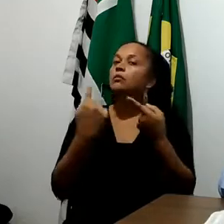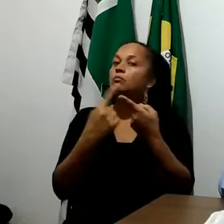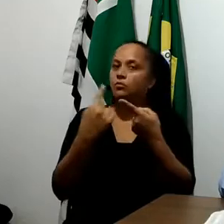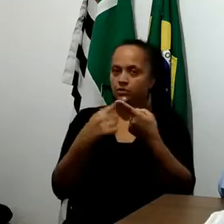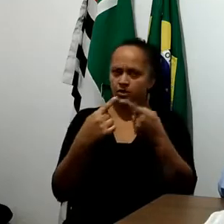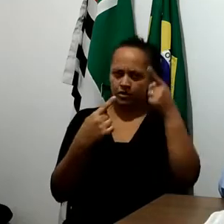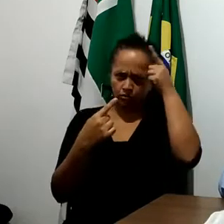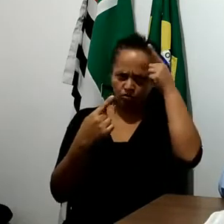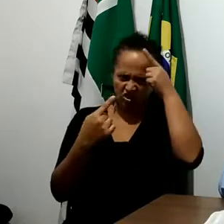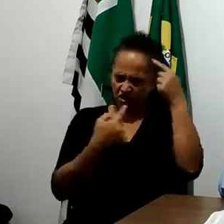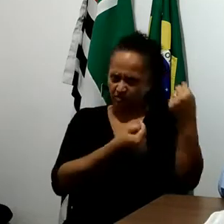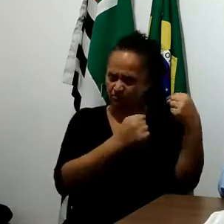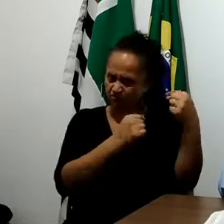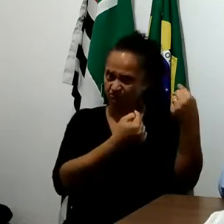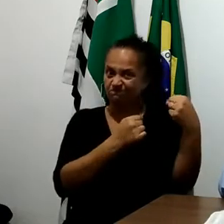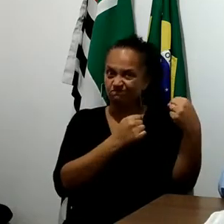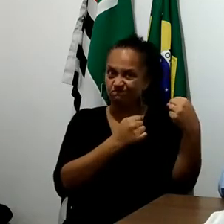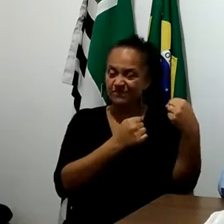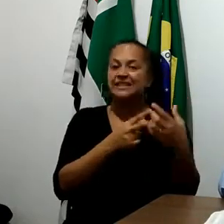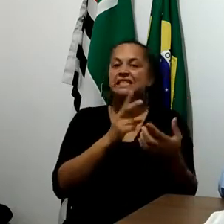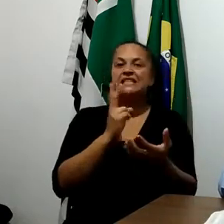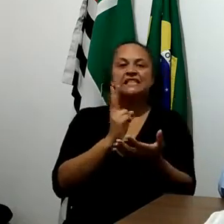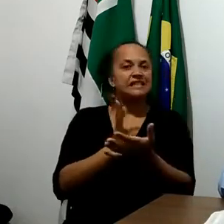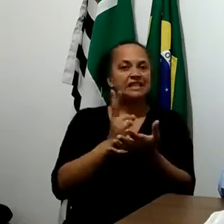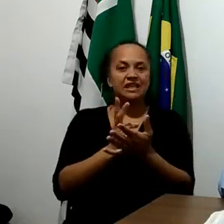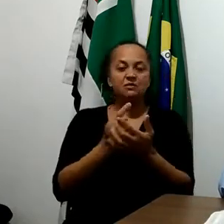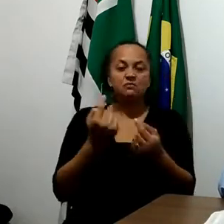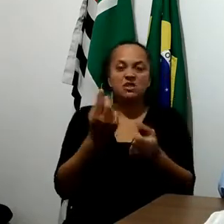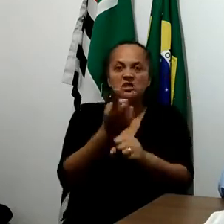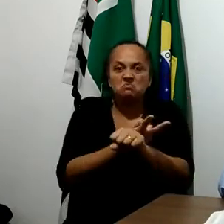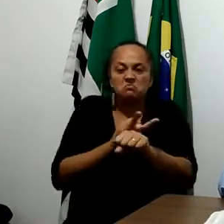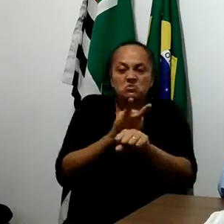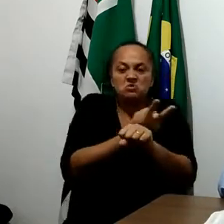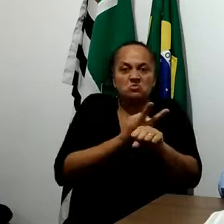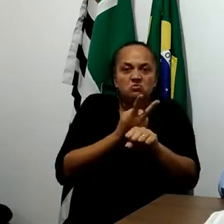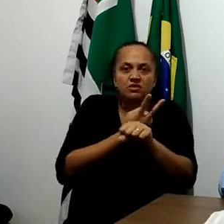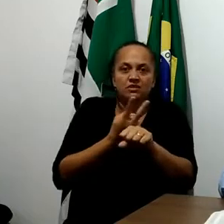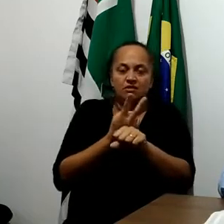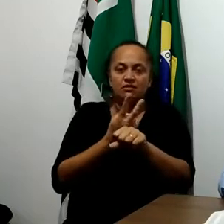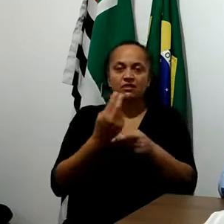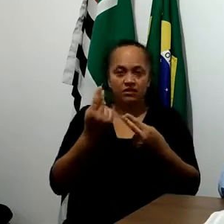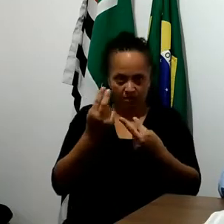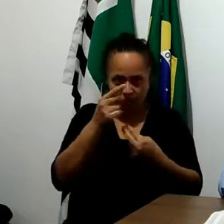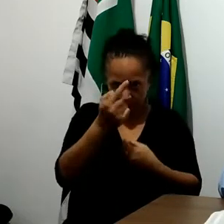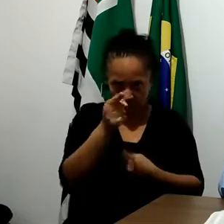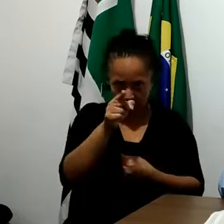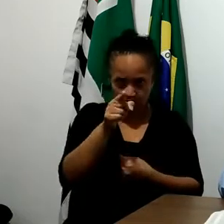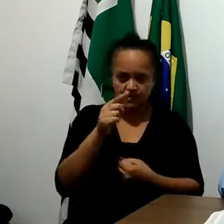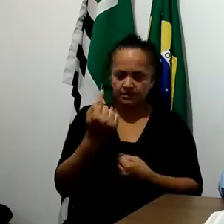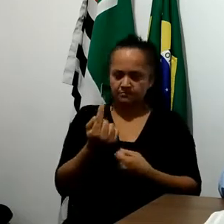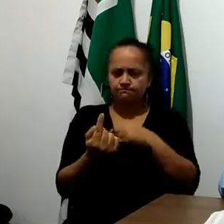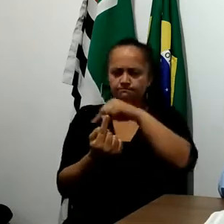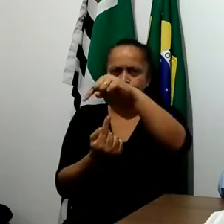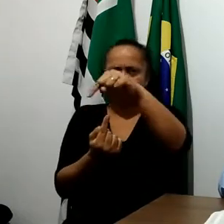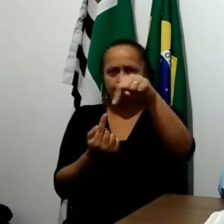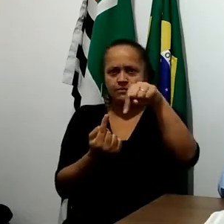vosso adversário, anda em derredor como um leão que ruge, procurando alguém